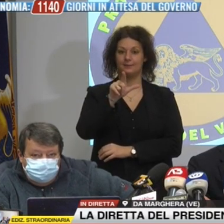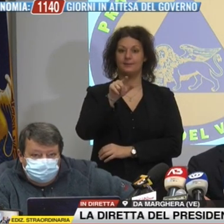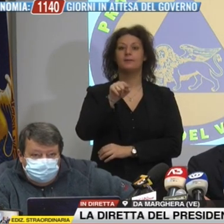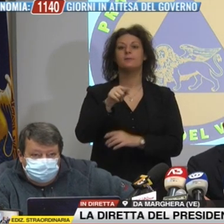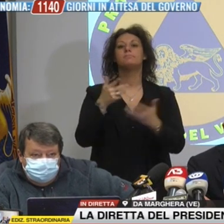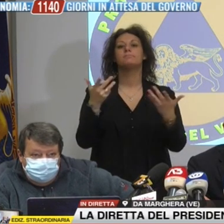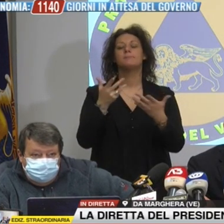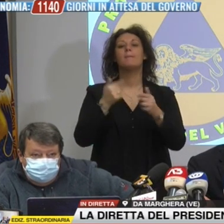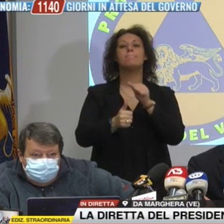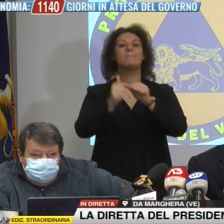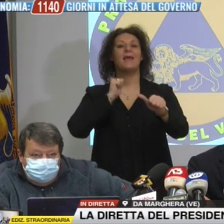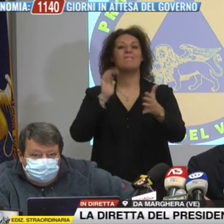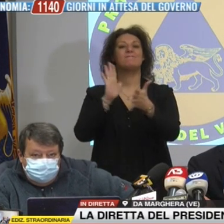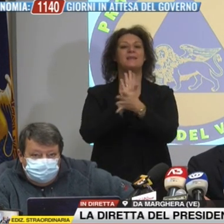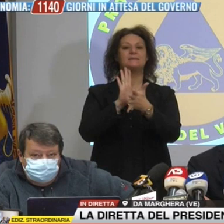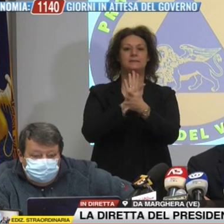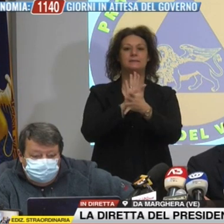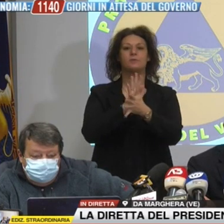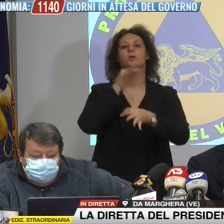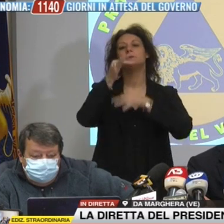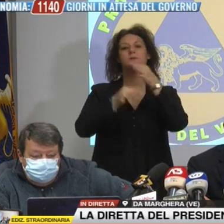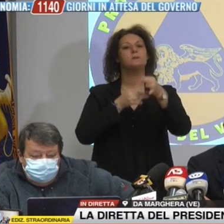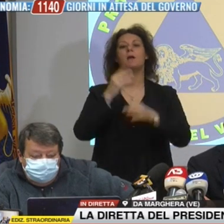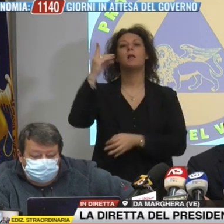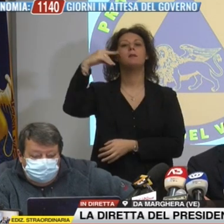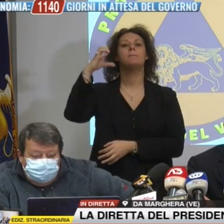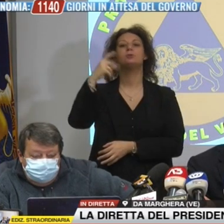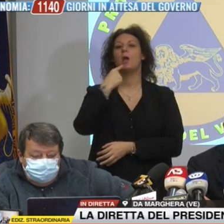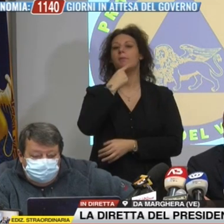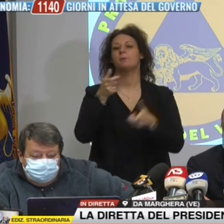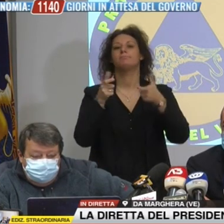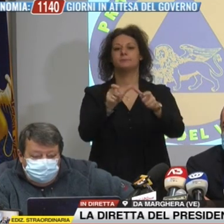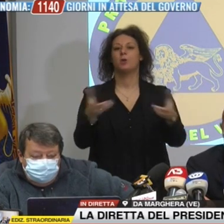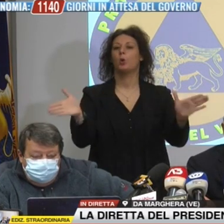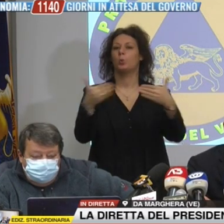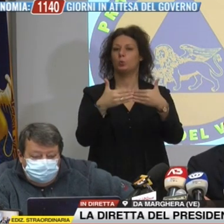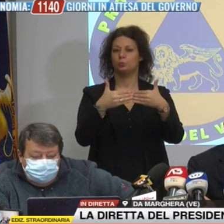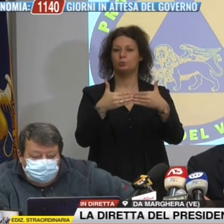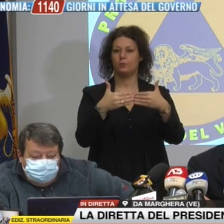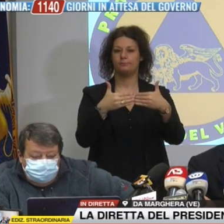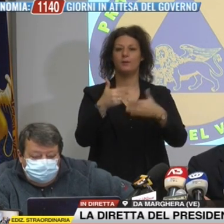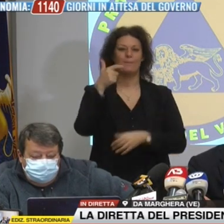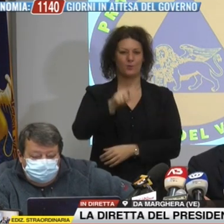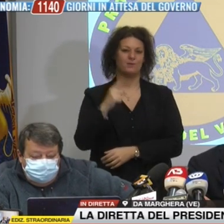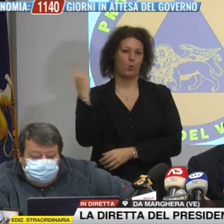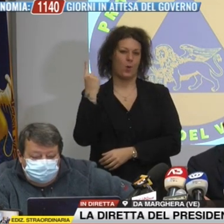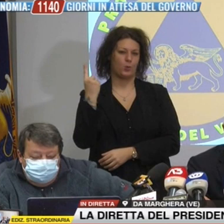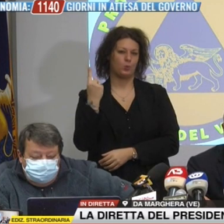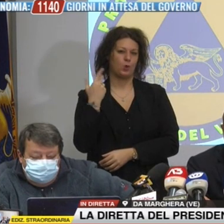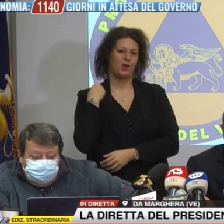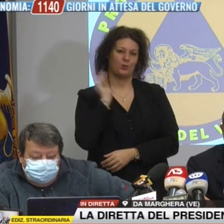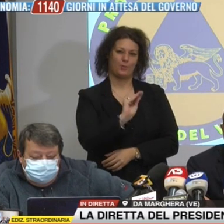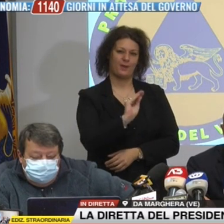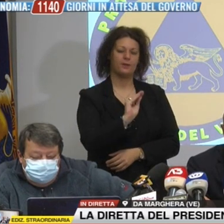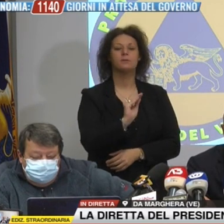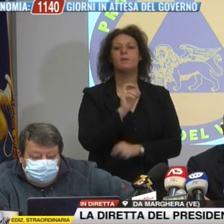i parchi commerciali sono chiusi in base al DPCM, perché c'è stato chi giustamente ci ha chiesto ci potete dare un'indicazione. Il lunedì